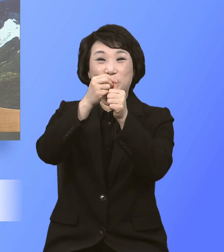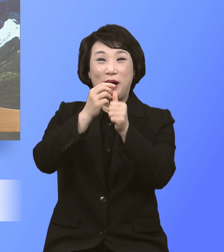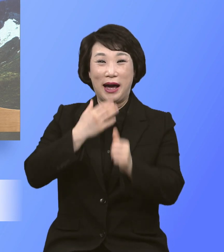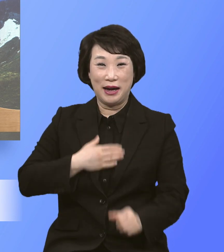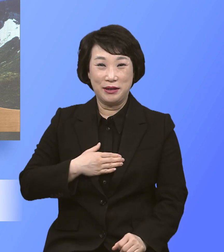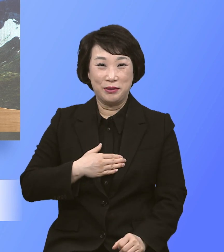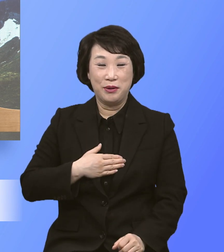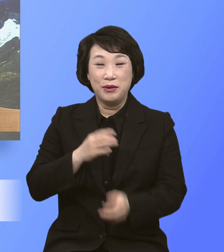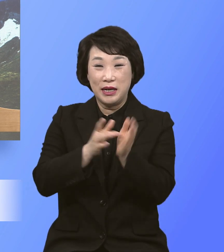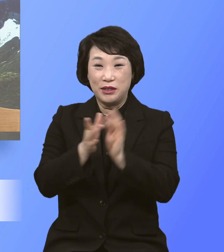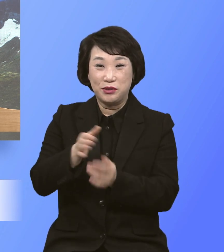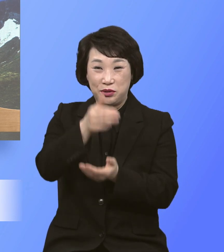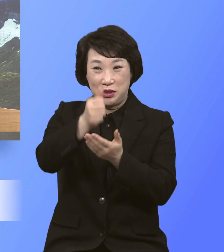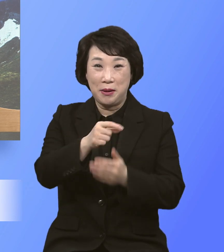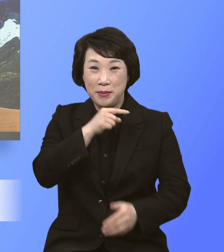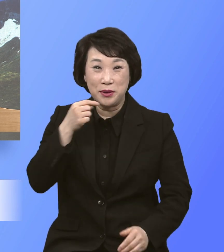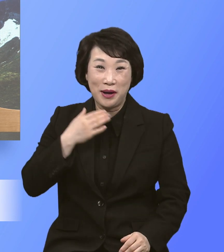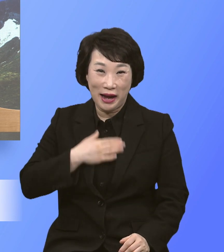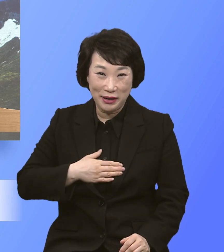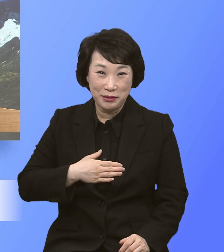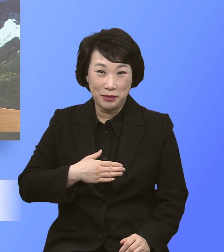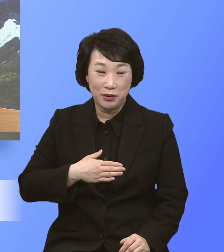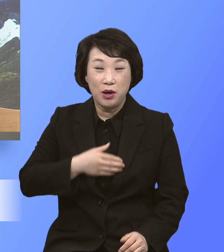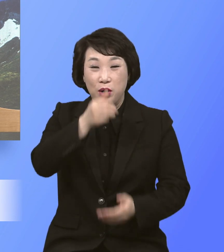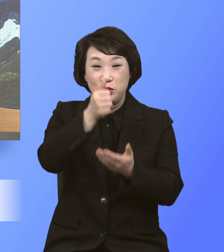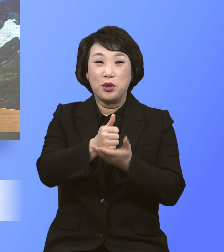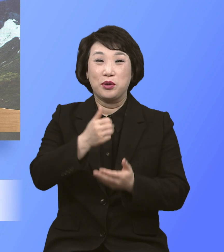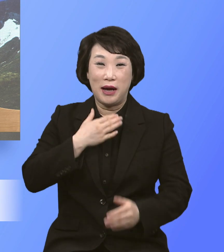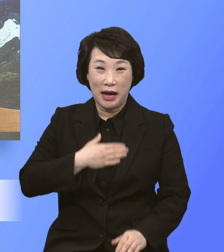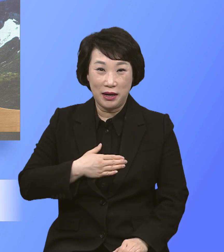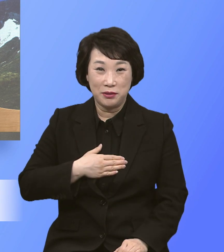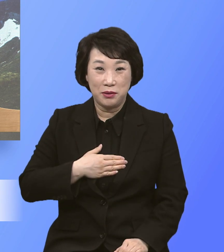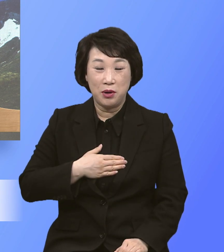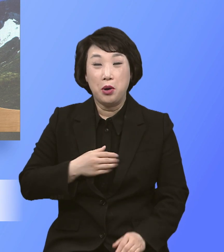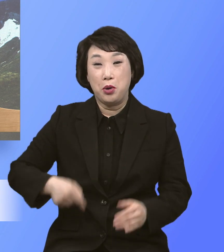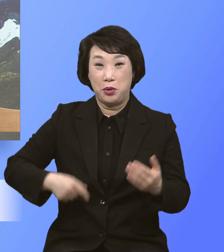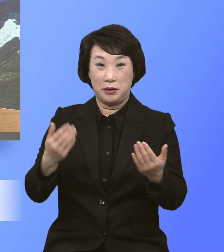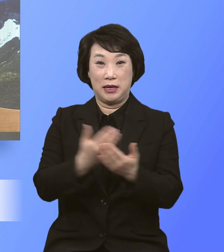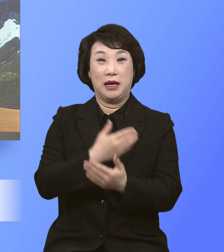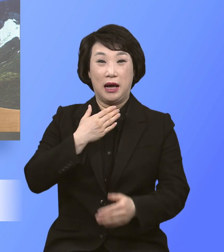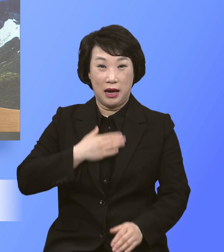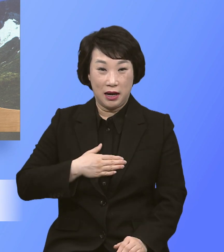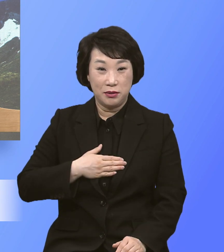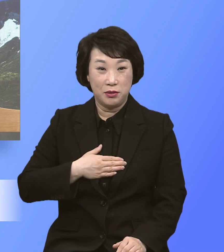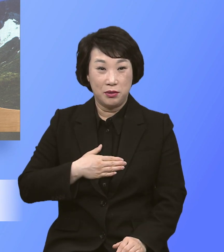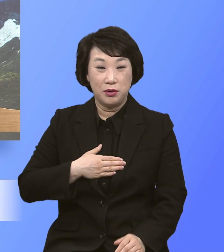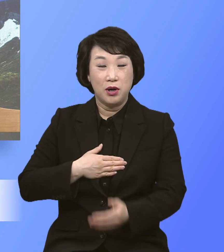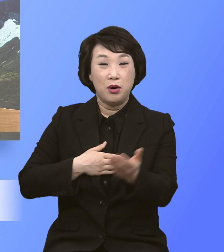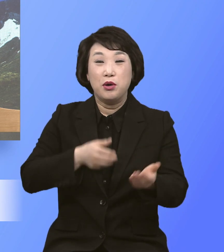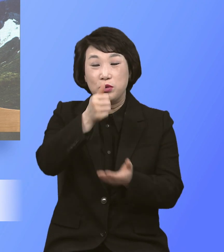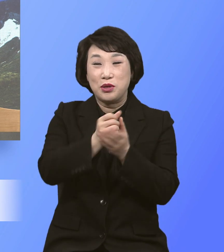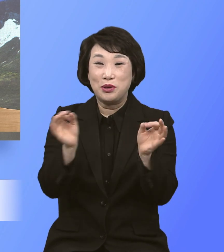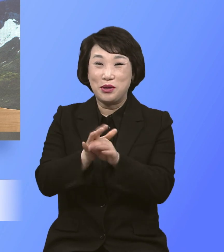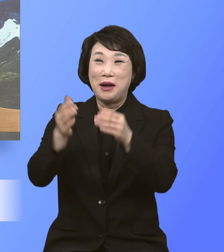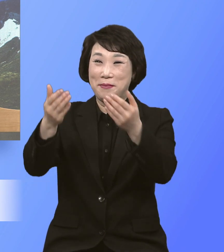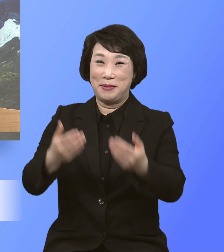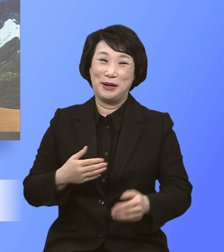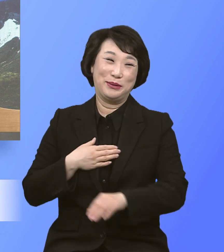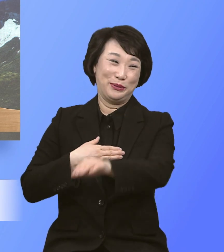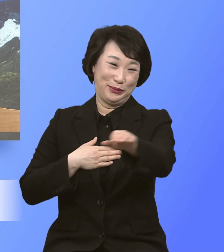알고 예수 피도 알고 죄도 알고 회개도 알고 속죄도